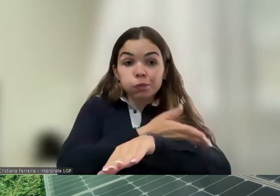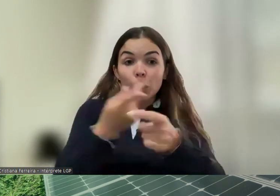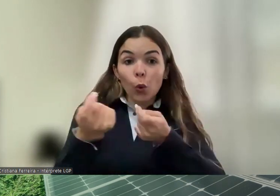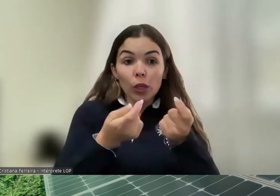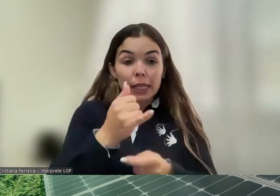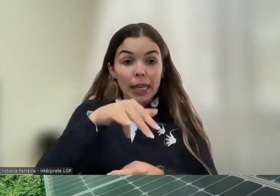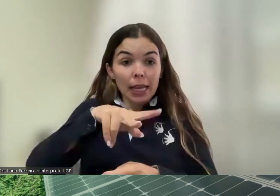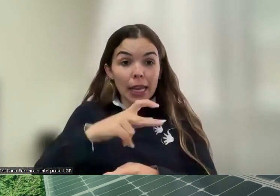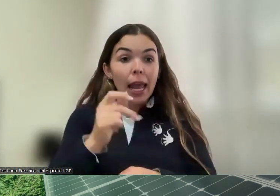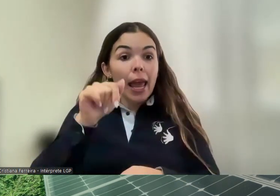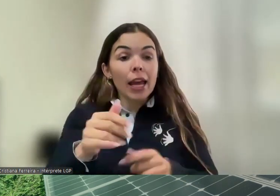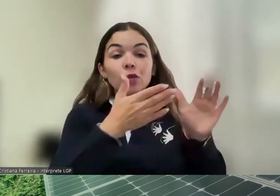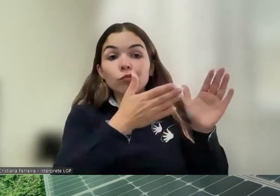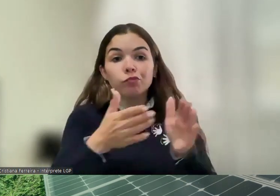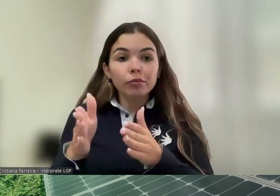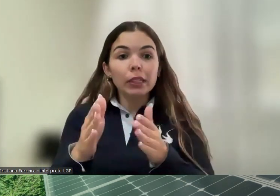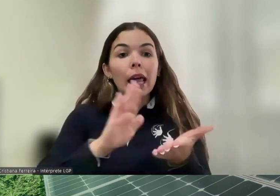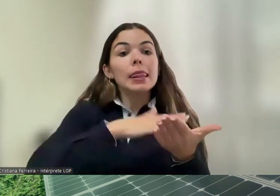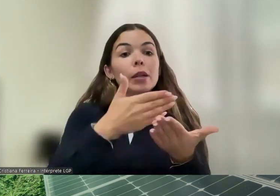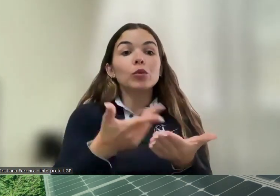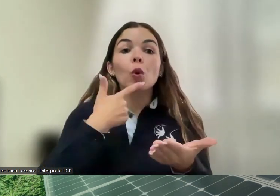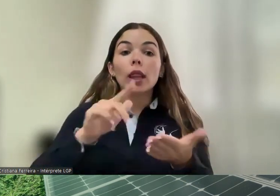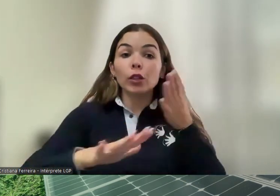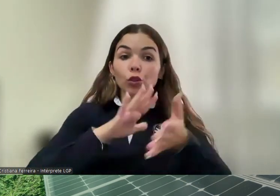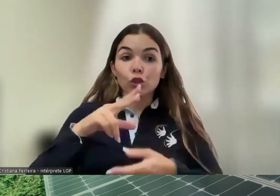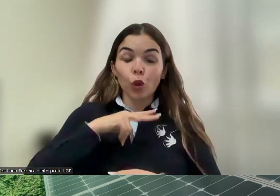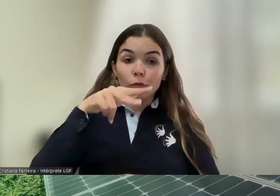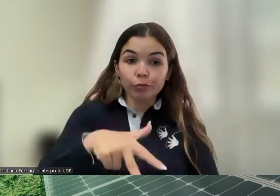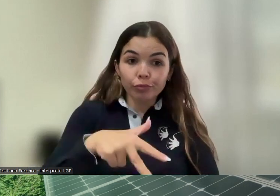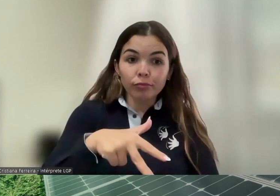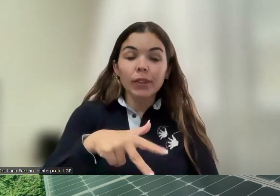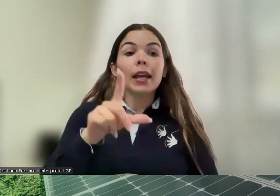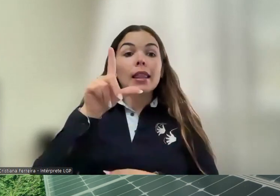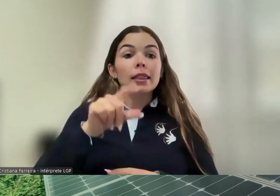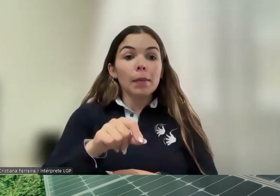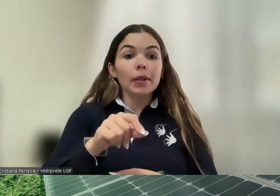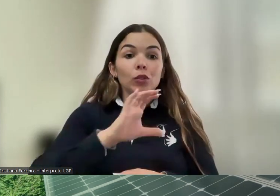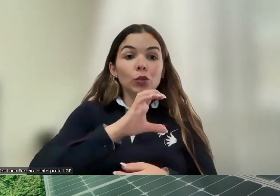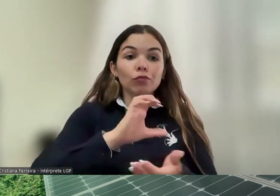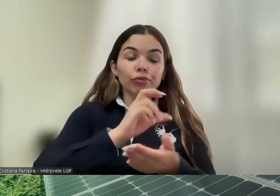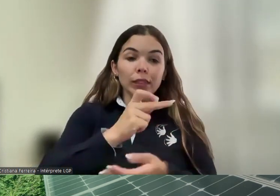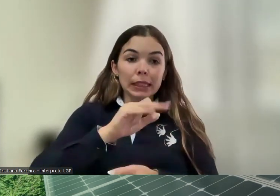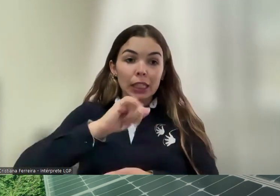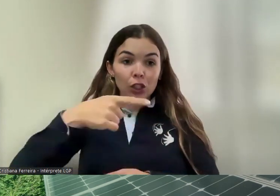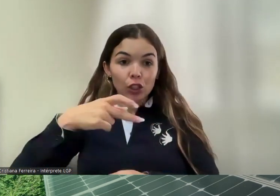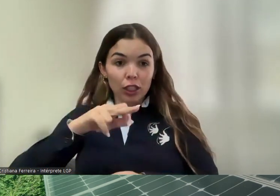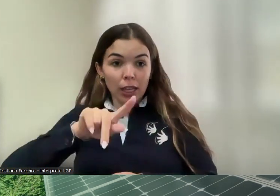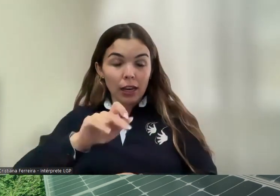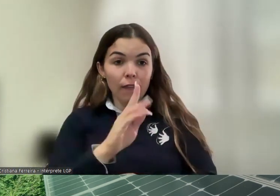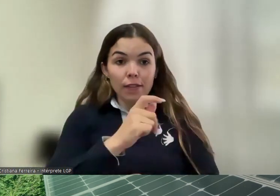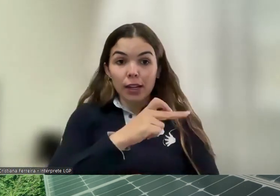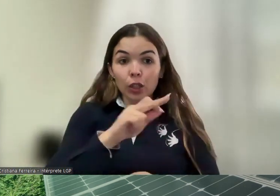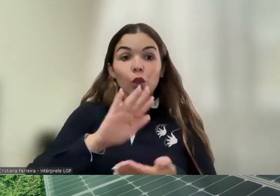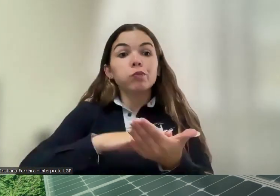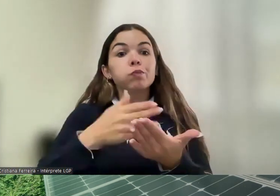INA, esta sessão terá a interpretação para a língua gestual portuguesa, assegurada por Cristiana Ferreira, da Associação de Tradutores e